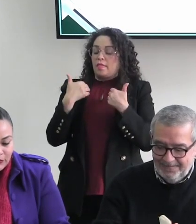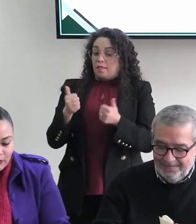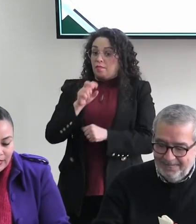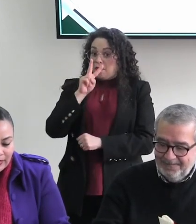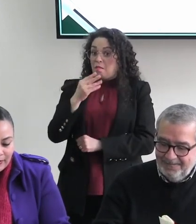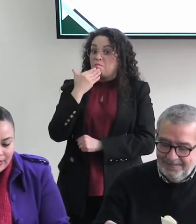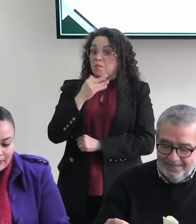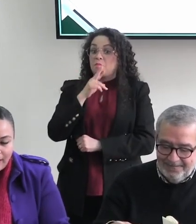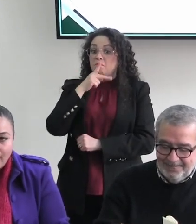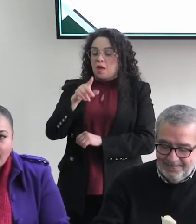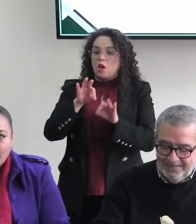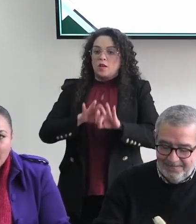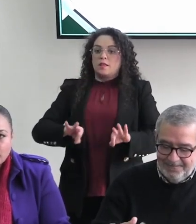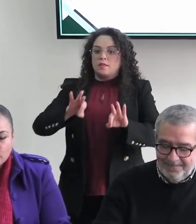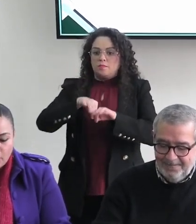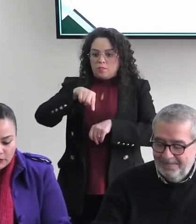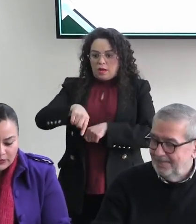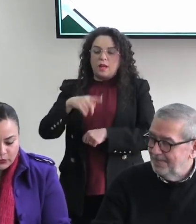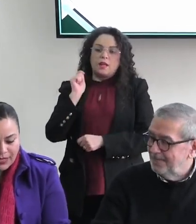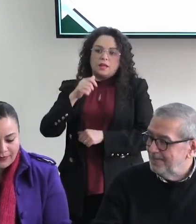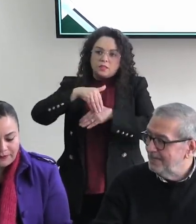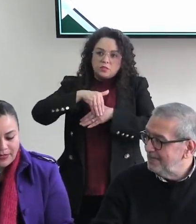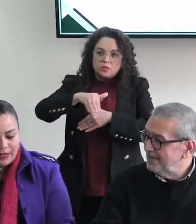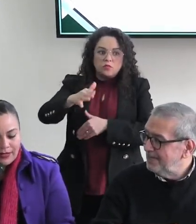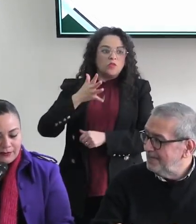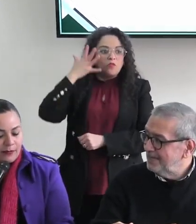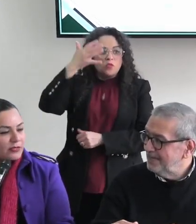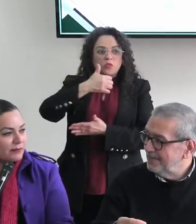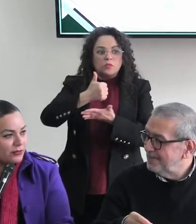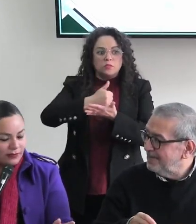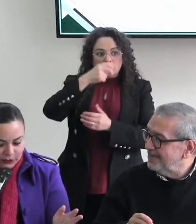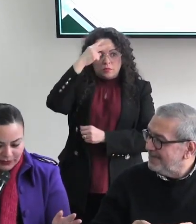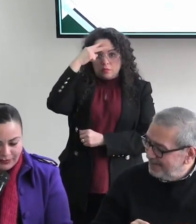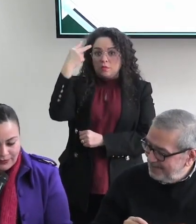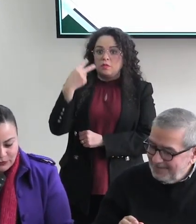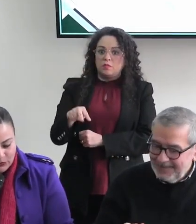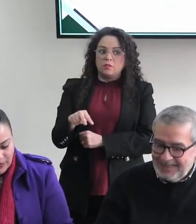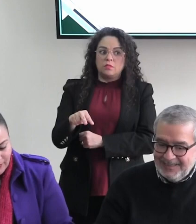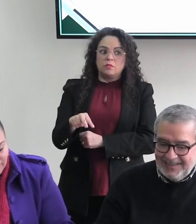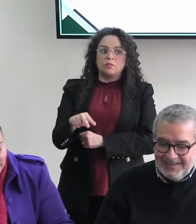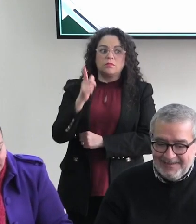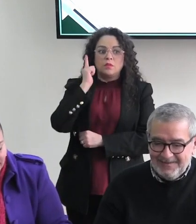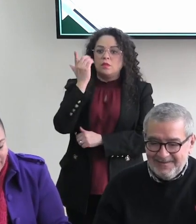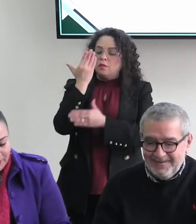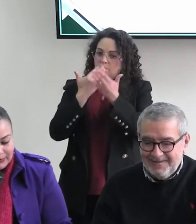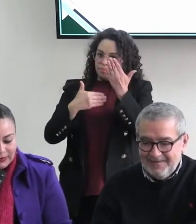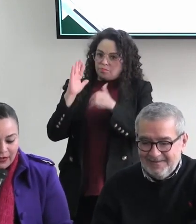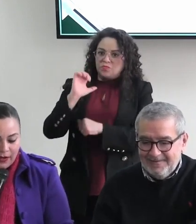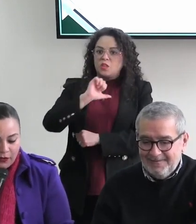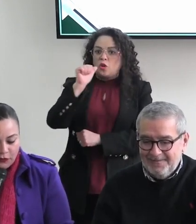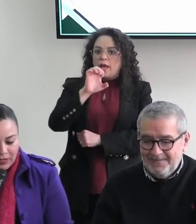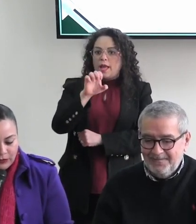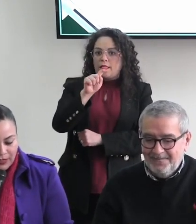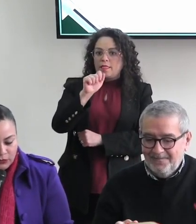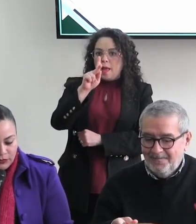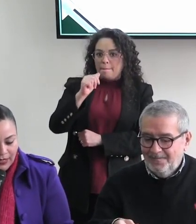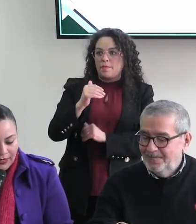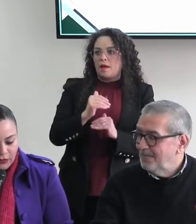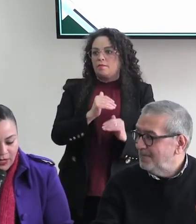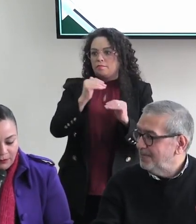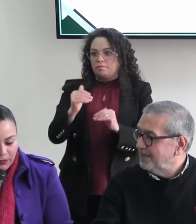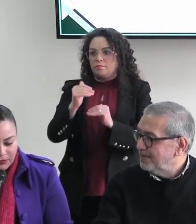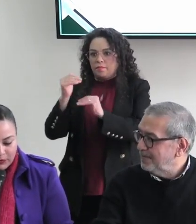en este ejercicio tan relevante para el futuro de nuestra ciudad. Le deseamos el mayor de los éxitos en las siguientes etapas, confiando en que